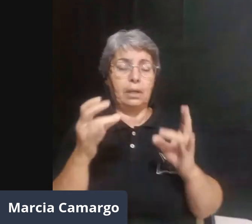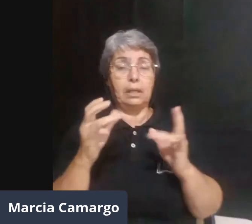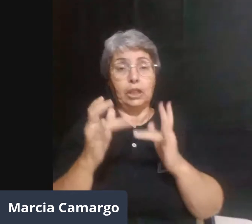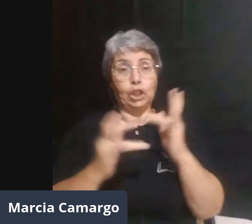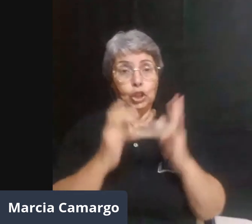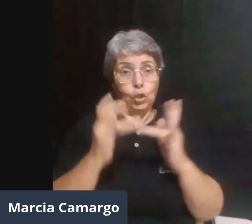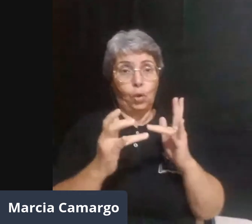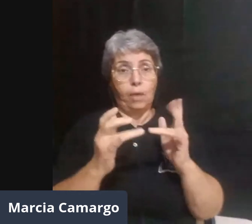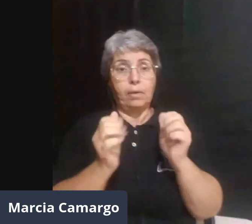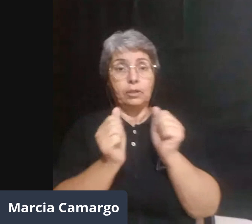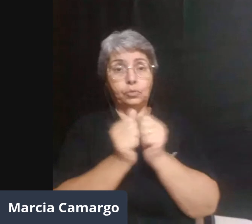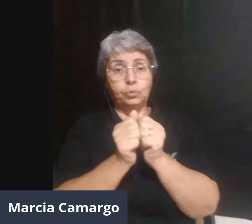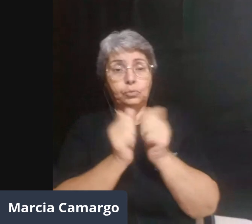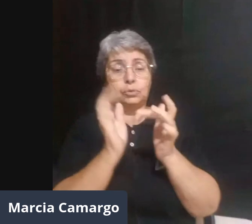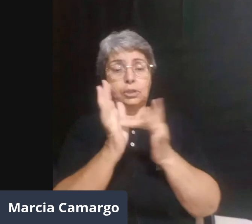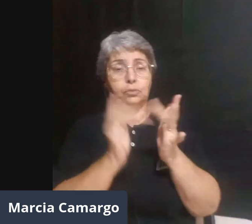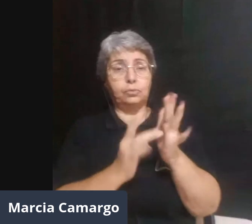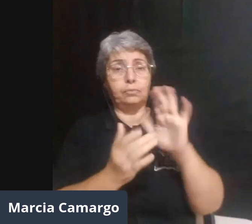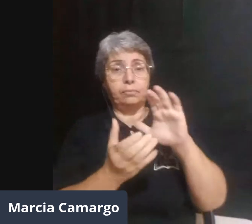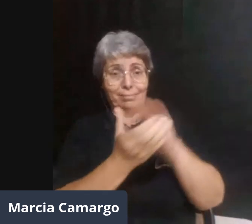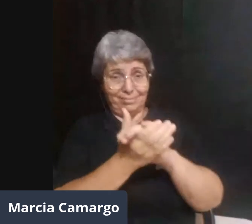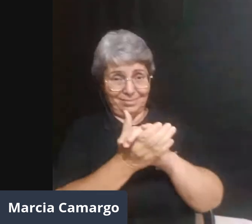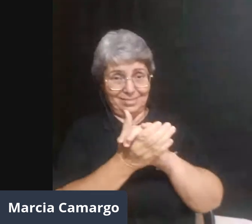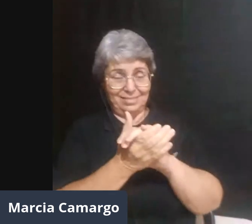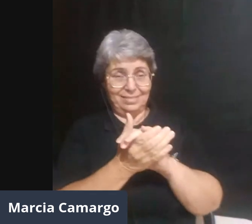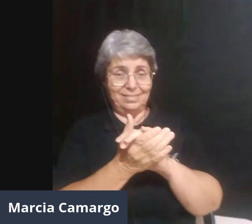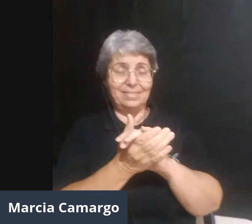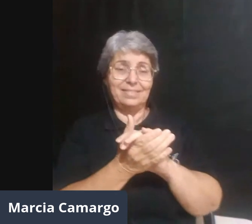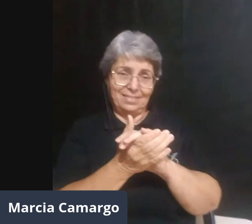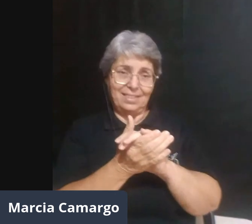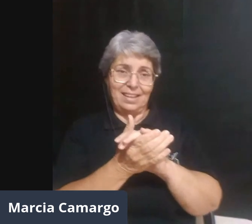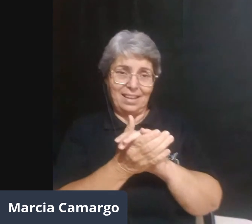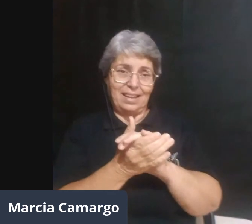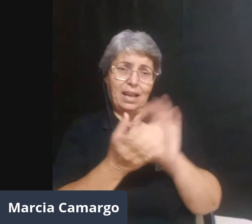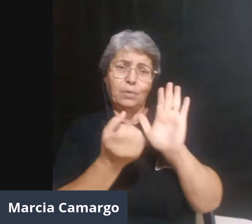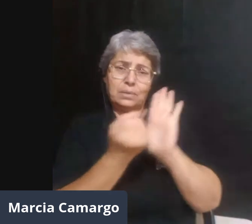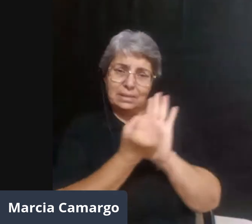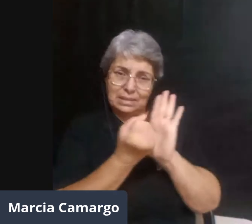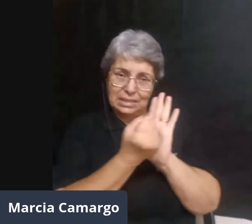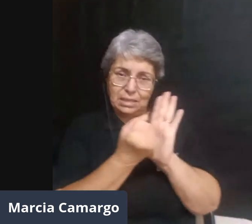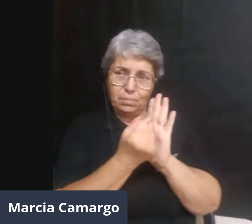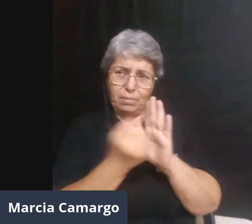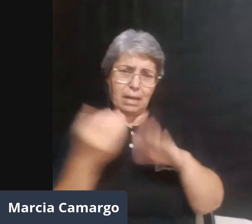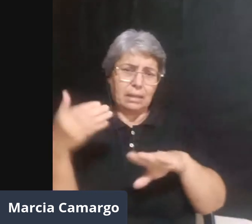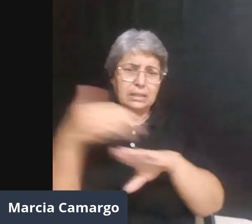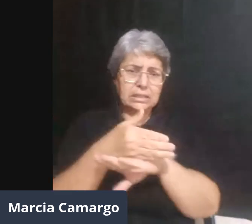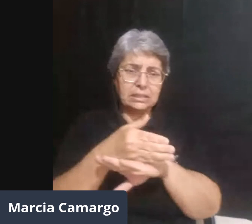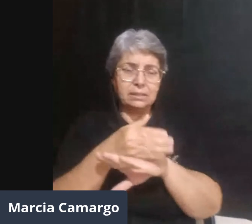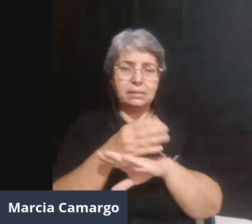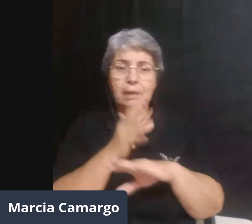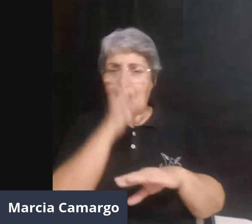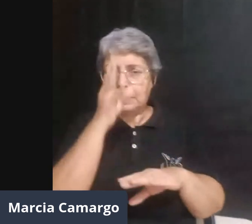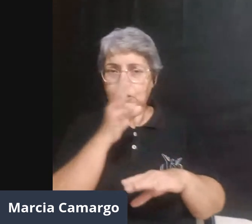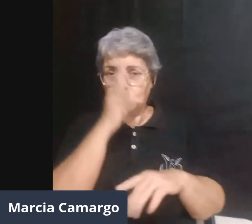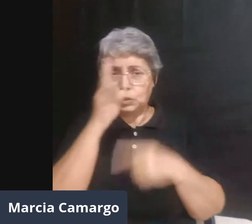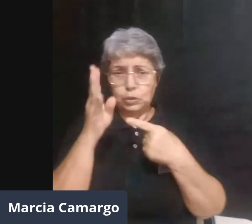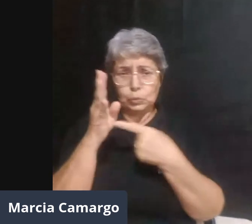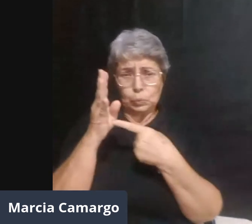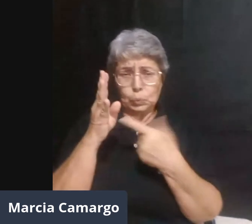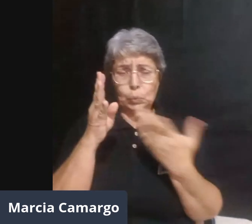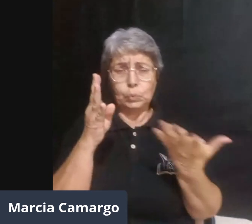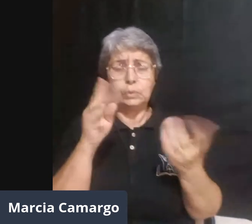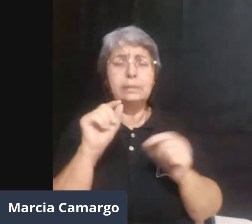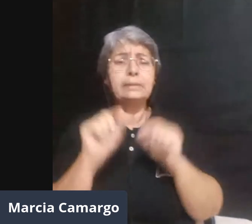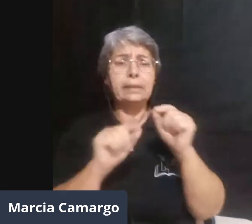nos livrarmos de uma relação ilícita com esse personagem e voltarmos ao primeiro amor? Essas são as